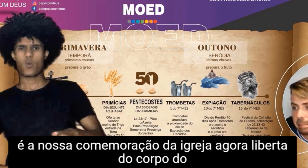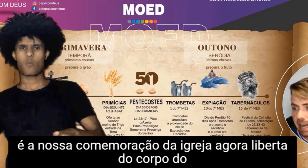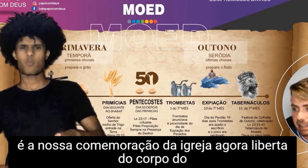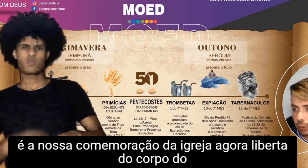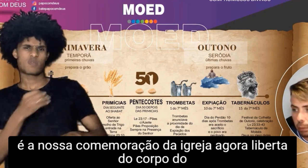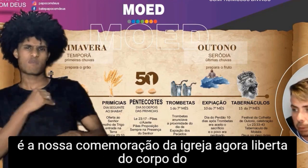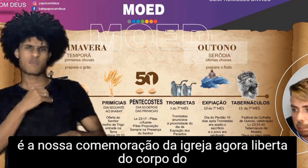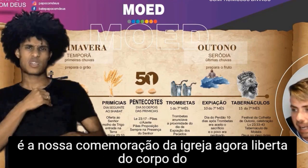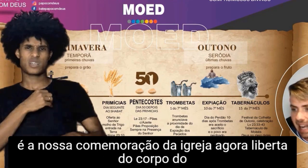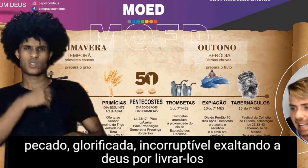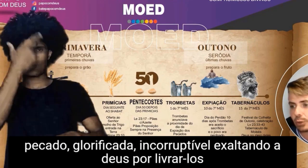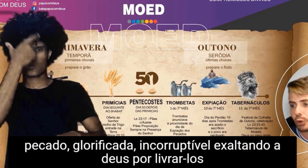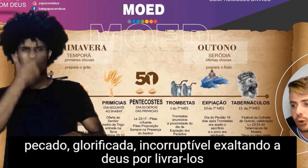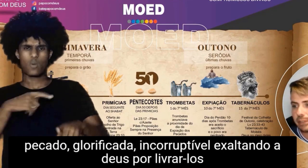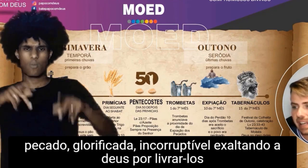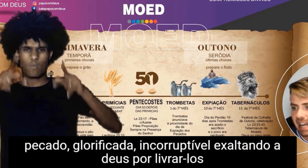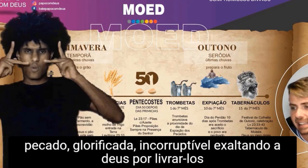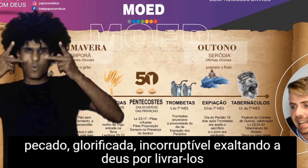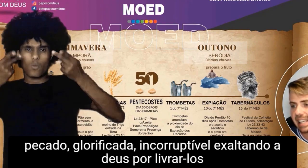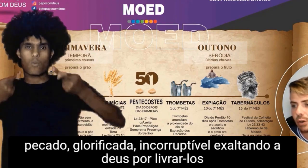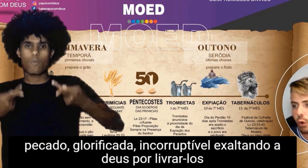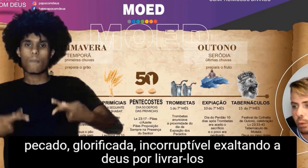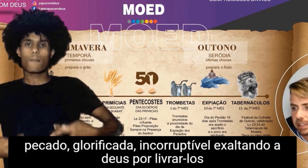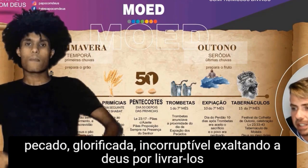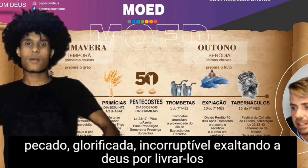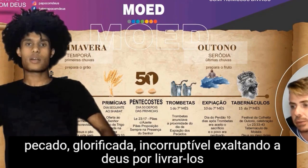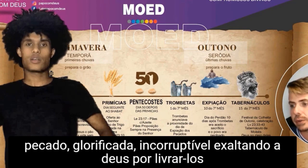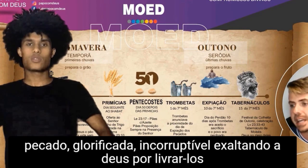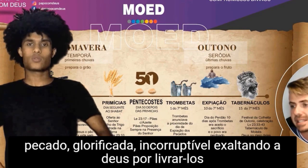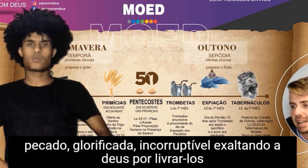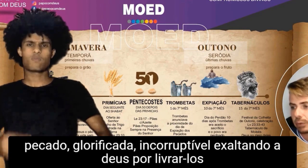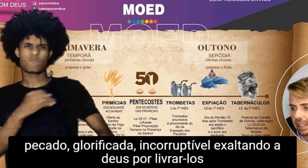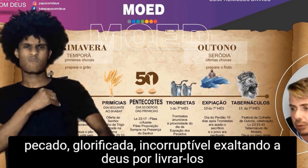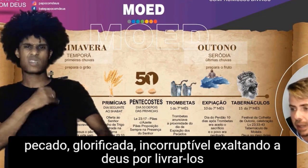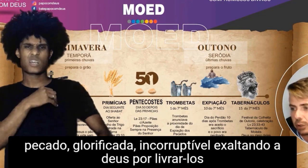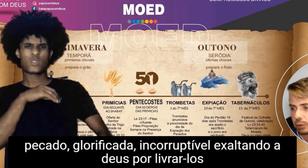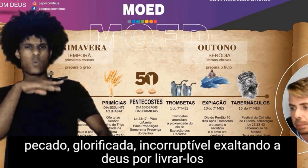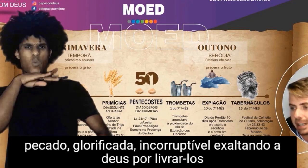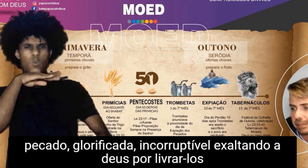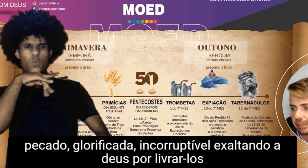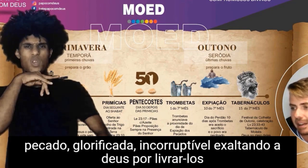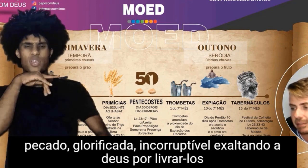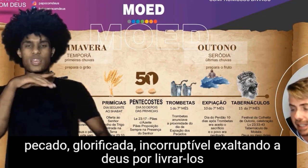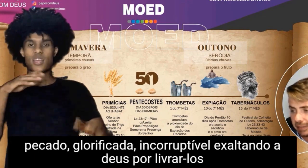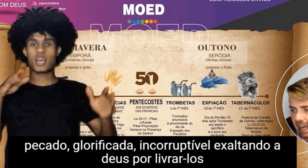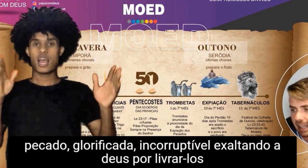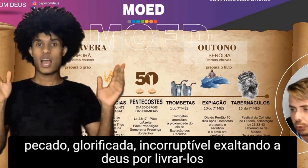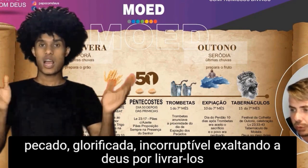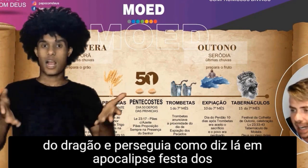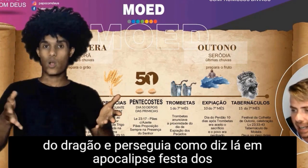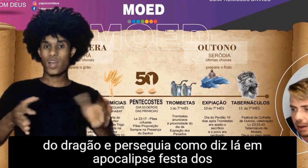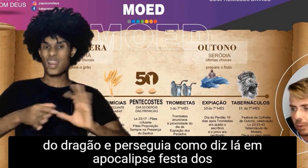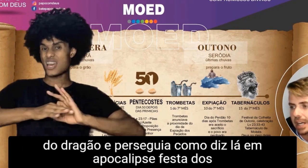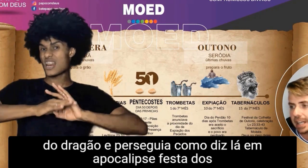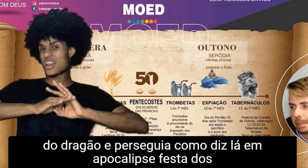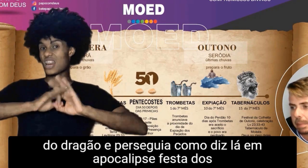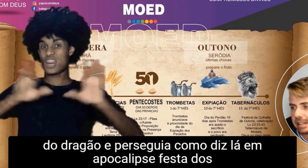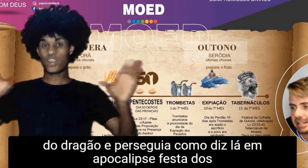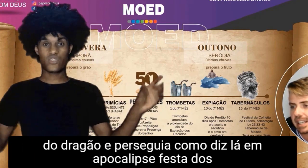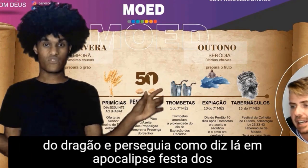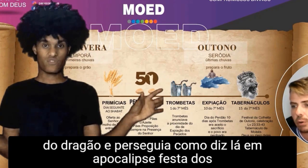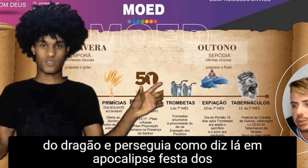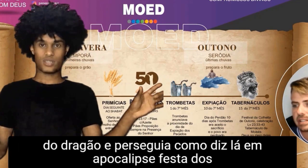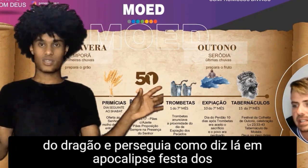agora liberta do corpo do pecado, glorificada, incorruptível, exaltando a Deus por livrá-lo do dragão